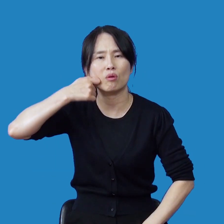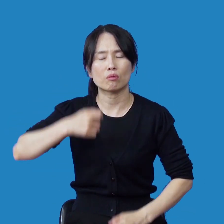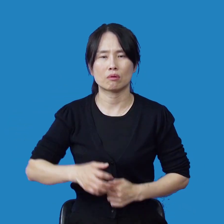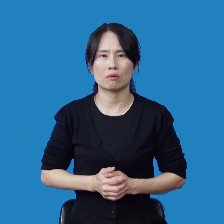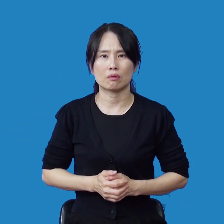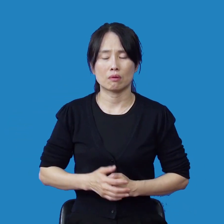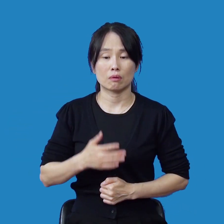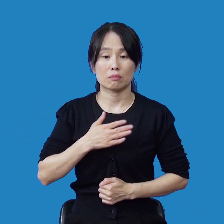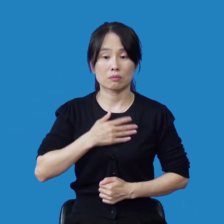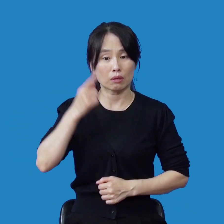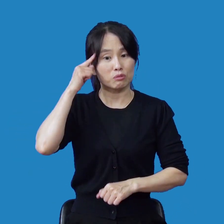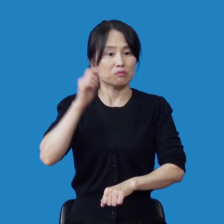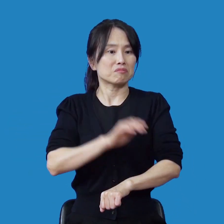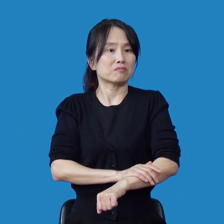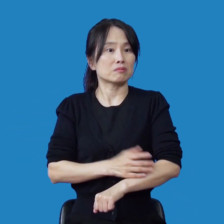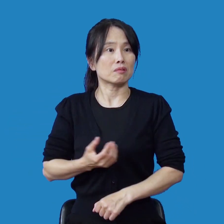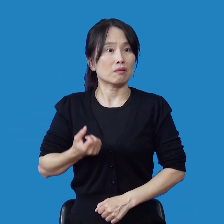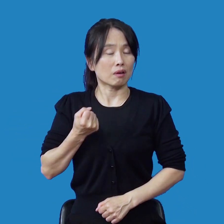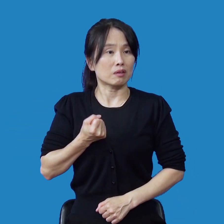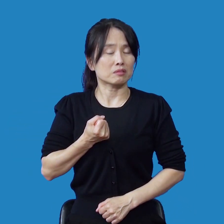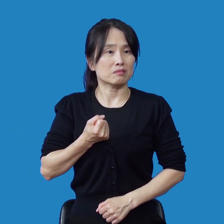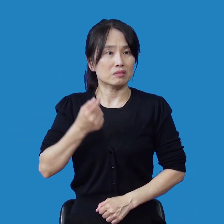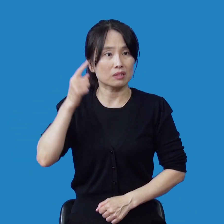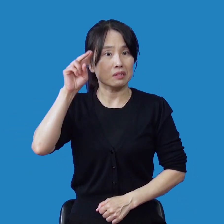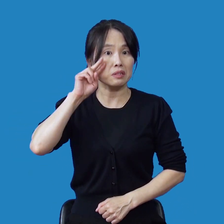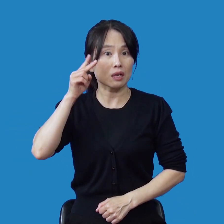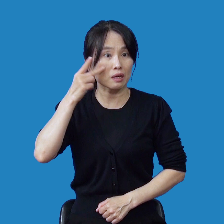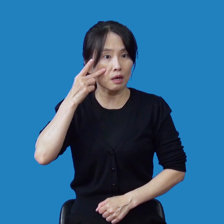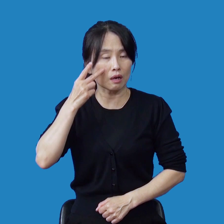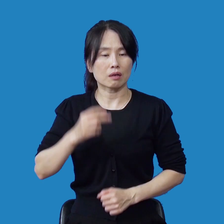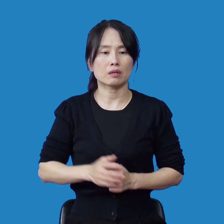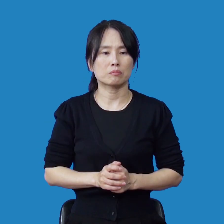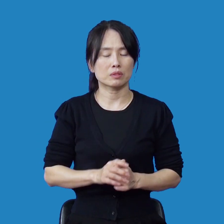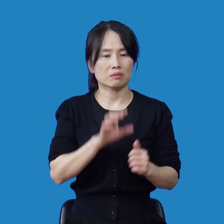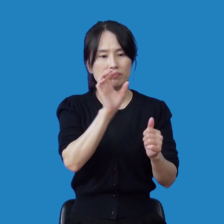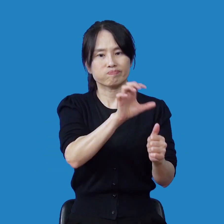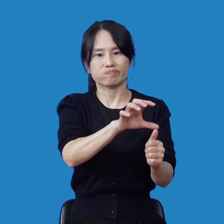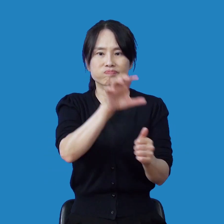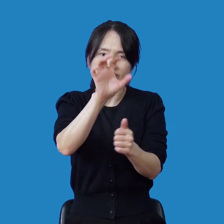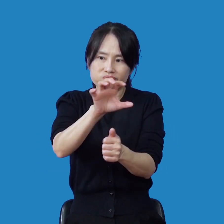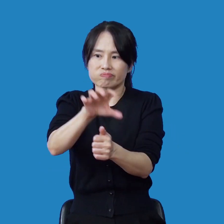지혜 있는 채 하면 공감을 하는 것이 아니라 핀잔을 줍니다.